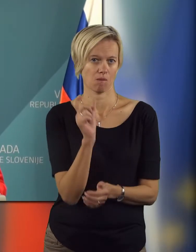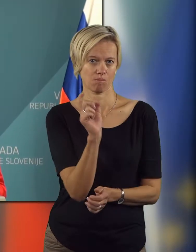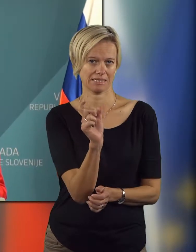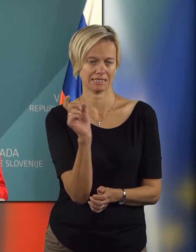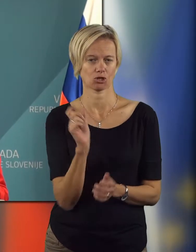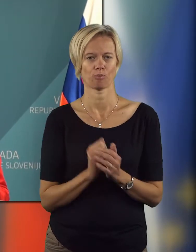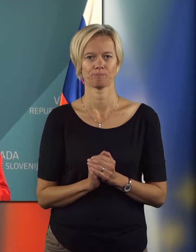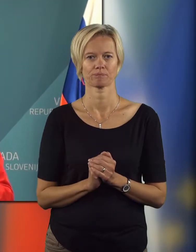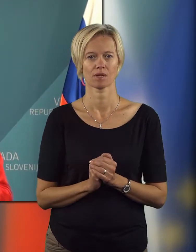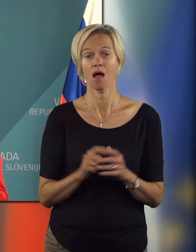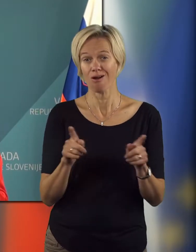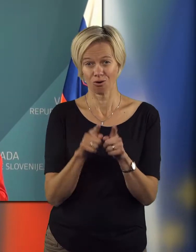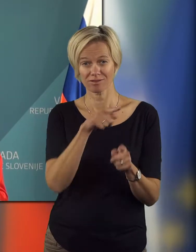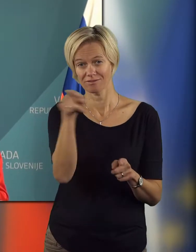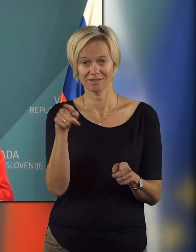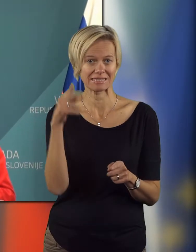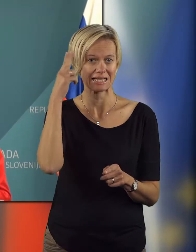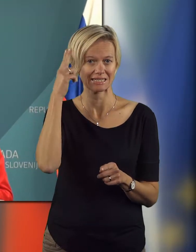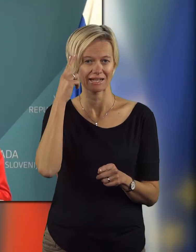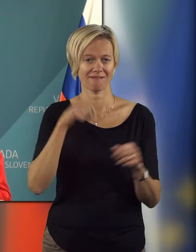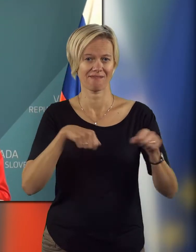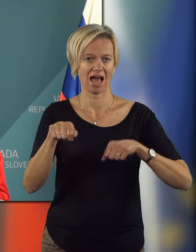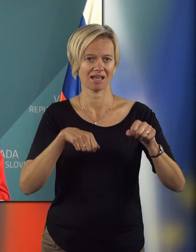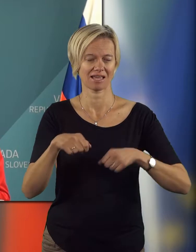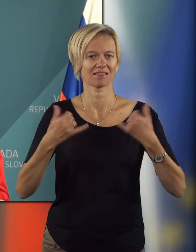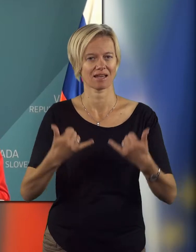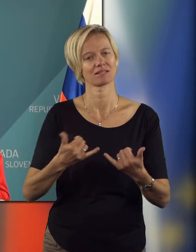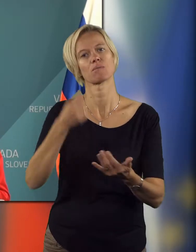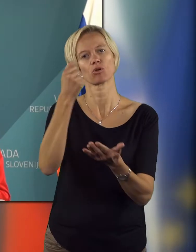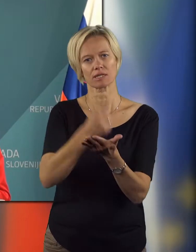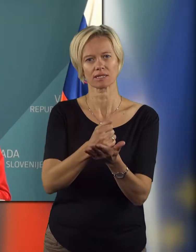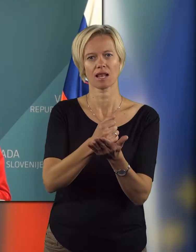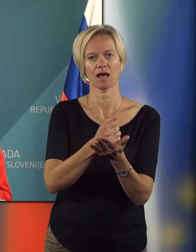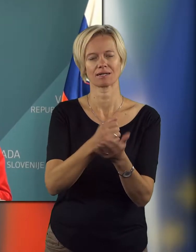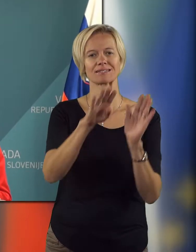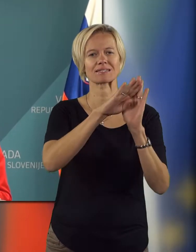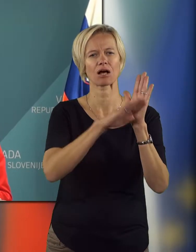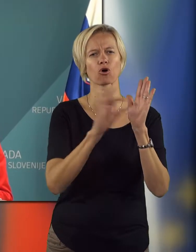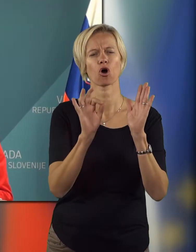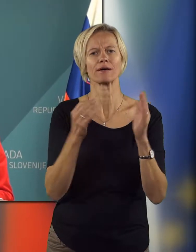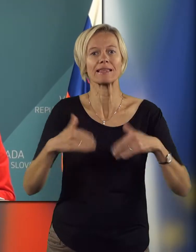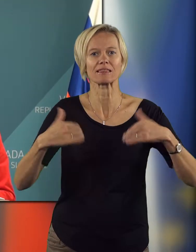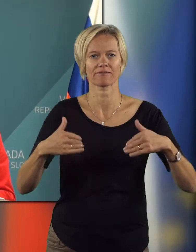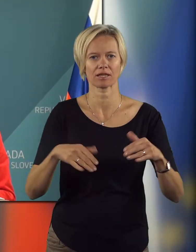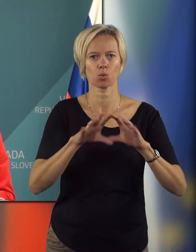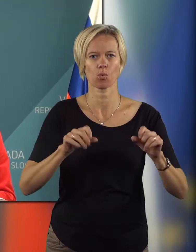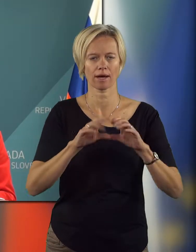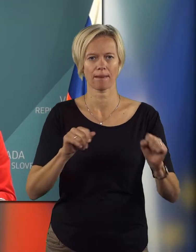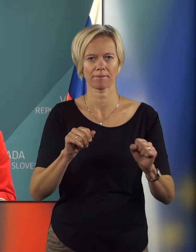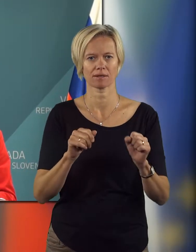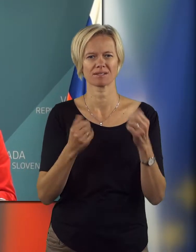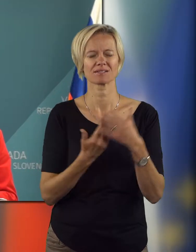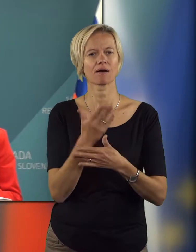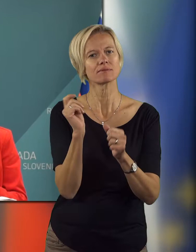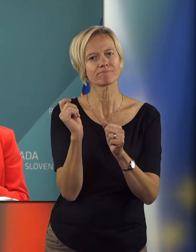Hvala za besedo. Kot ste verjetno seznanjeni, je vlada danes potrdila zakon o interventnih